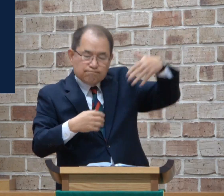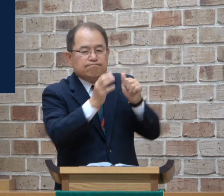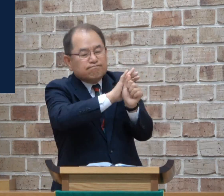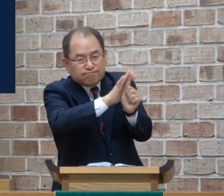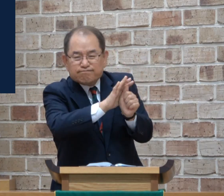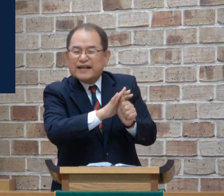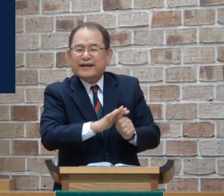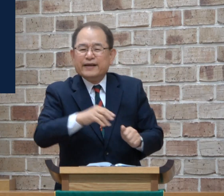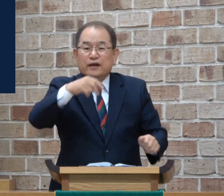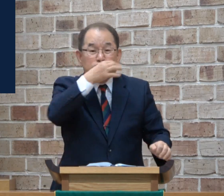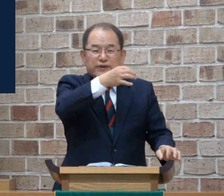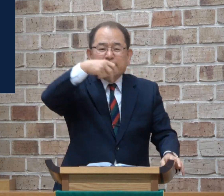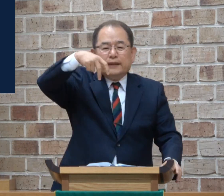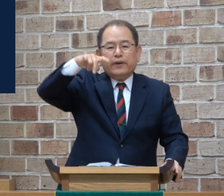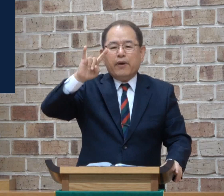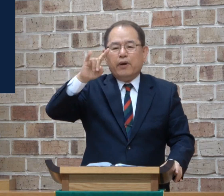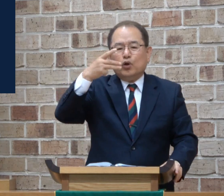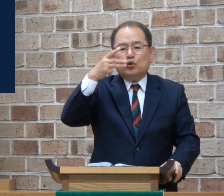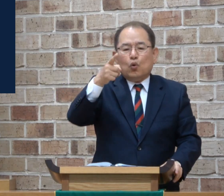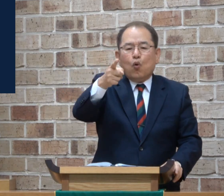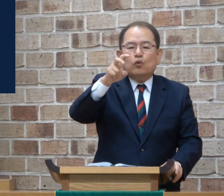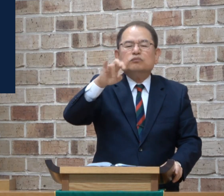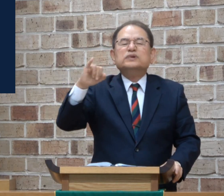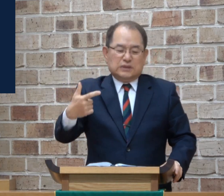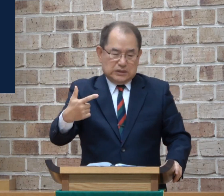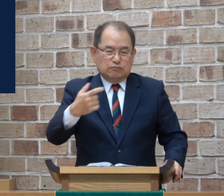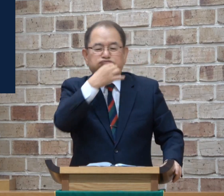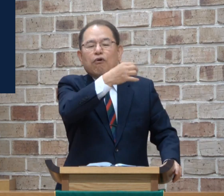우리가 세터민이라고 부르고 있습니다.